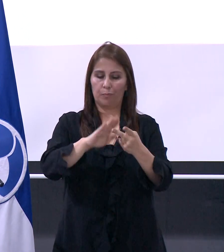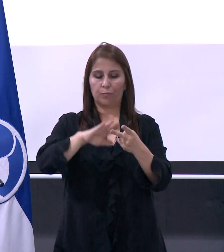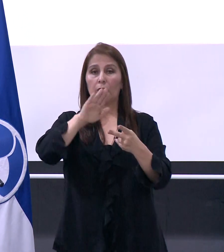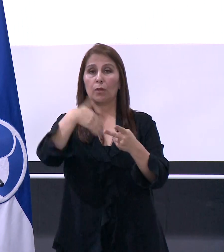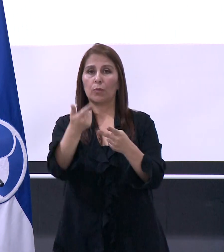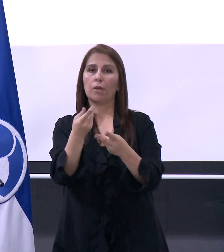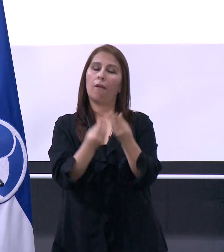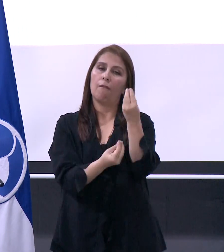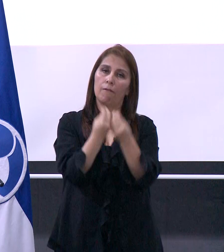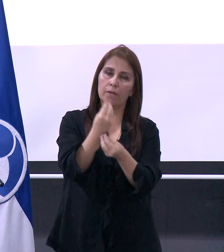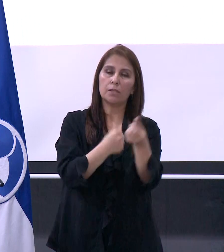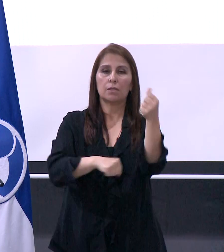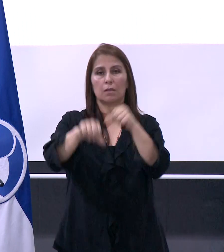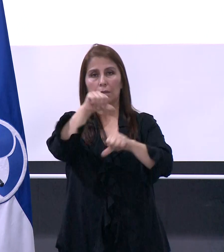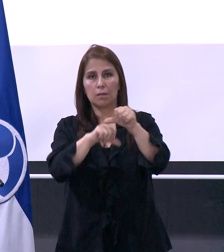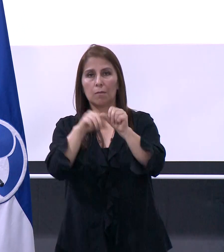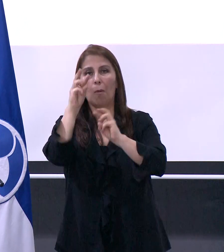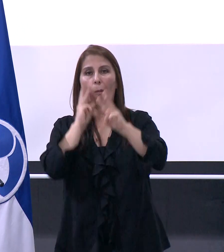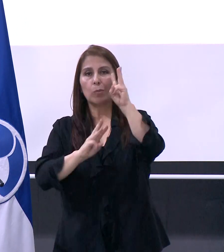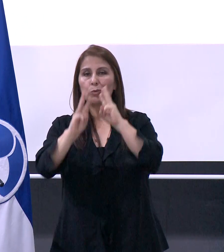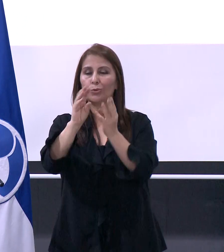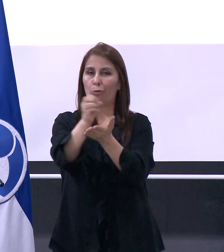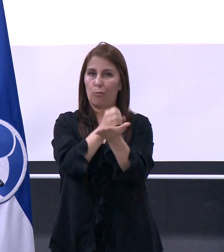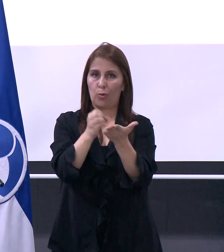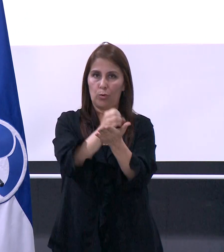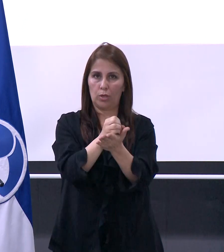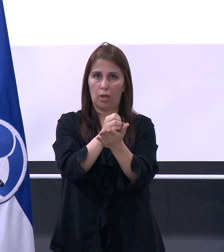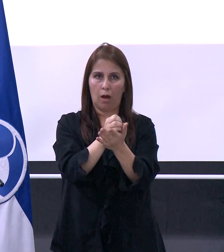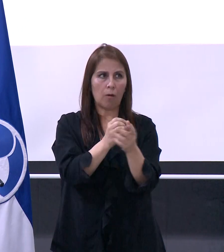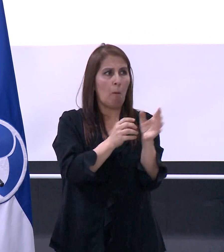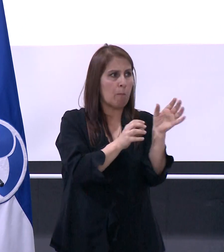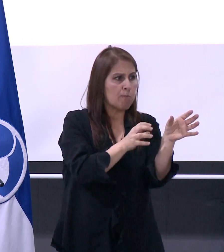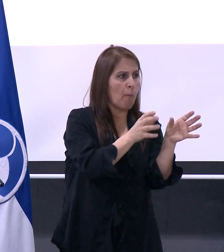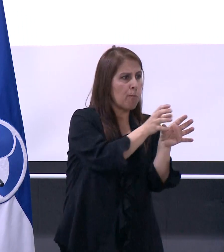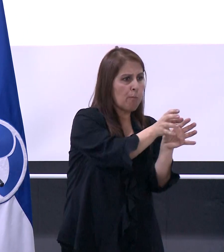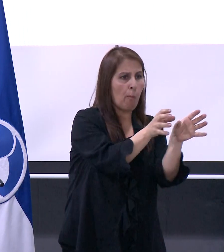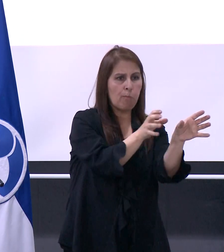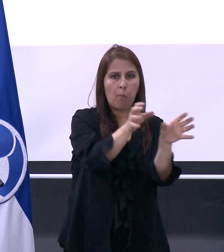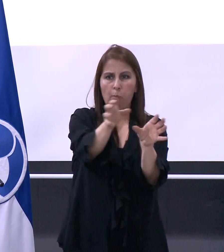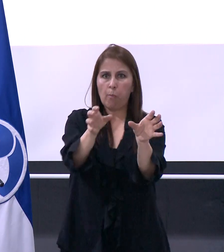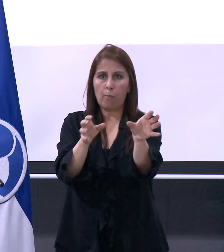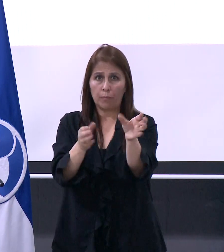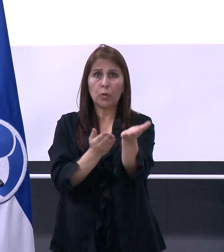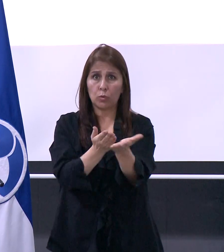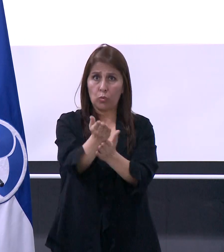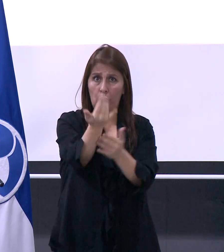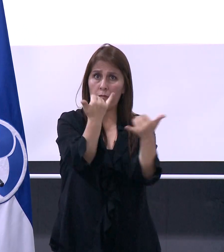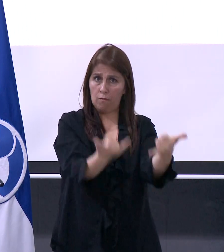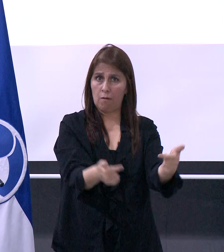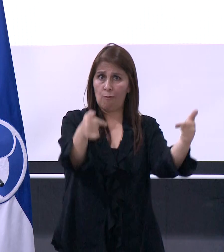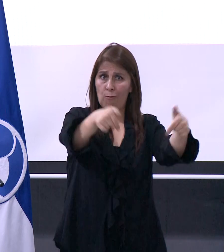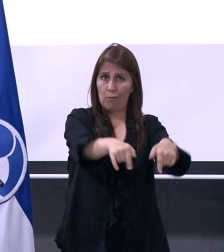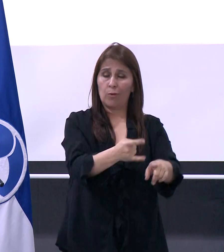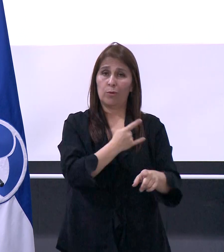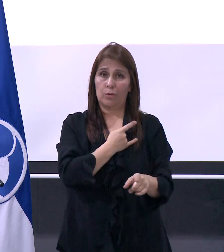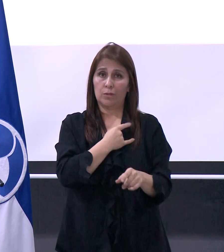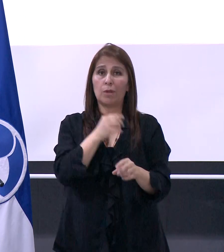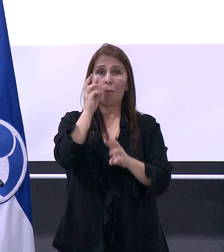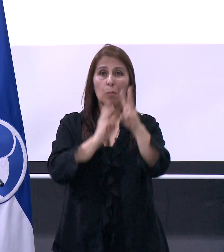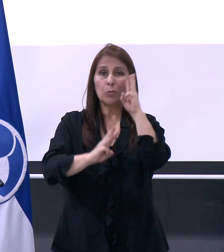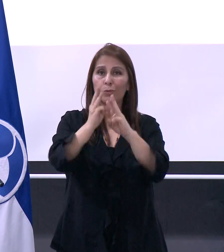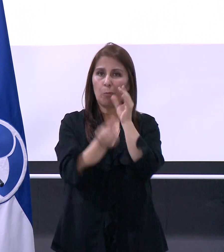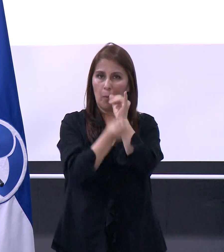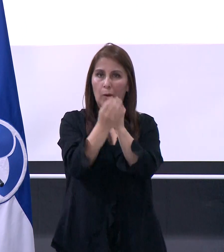en el museo de biología con todas sus colecciones que aún se conservan algunas de estas piezas en el museo pedagógico